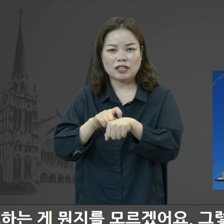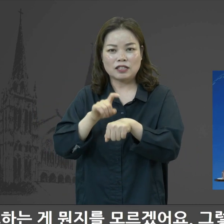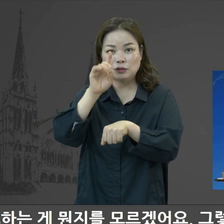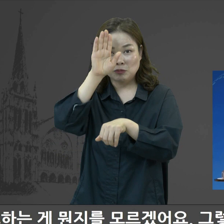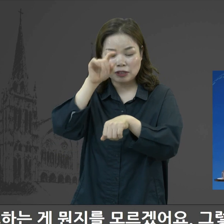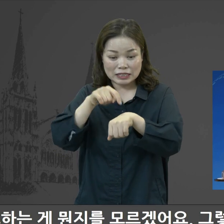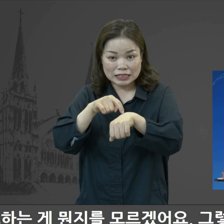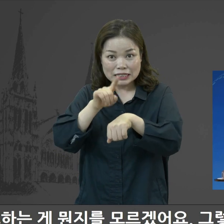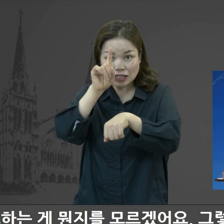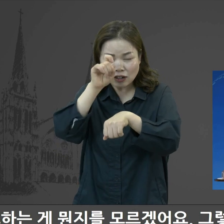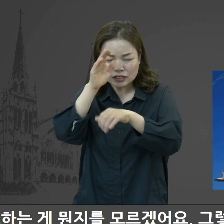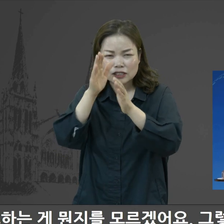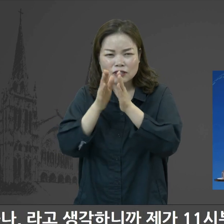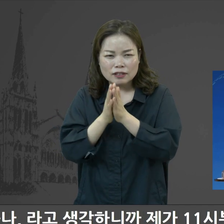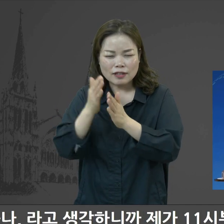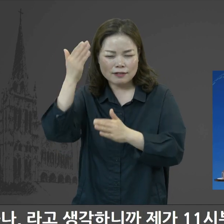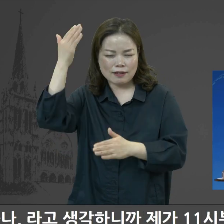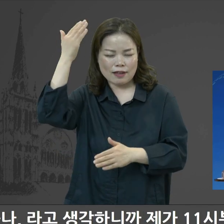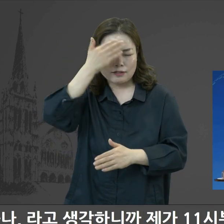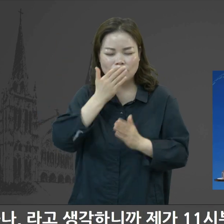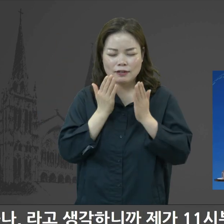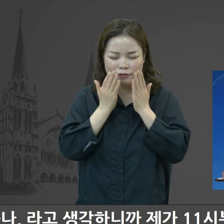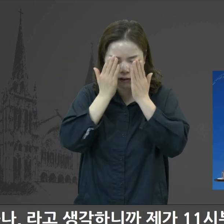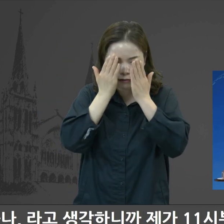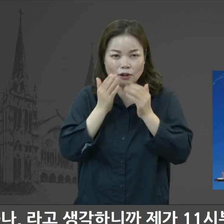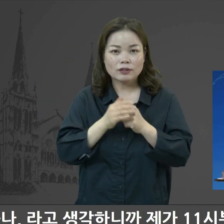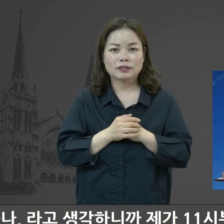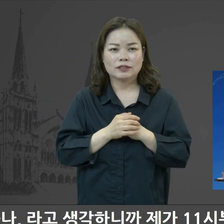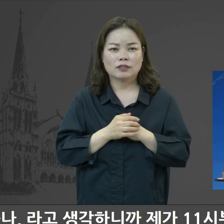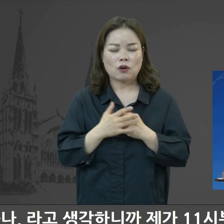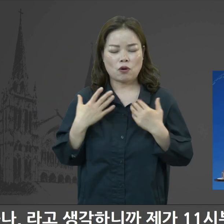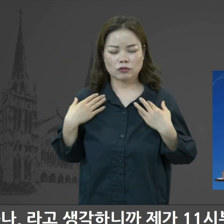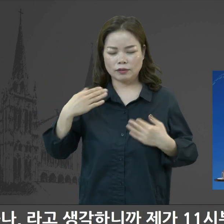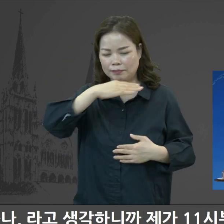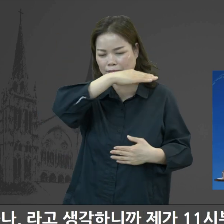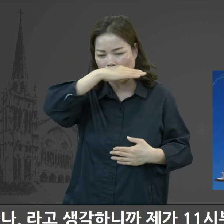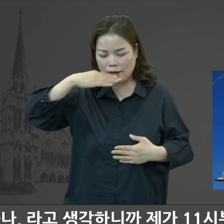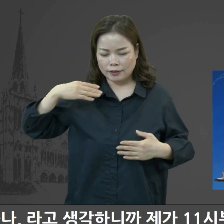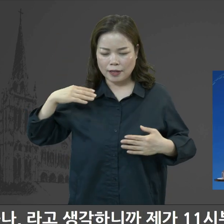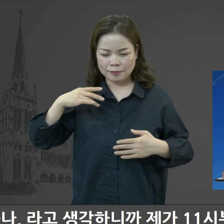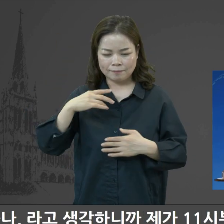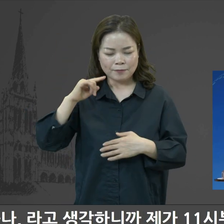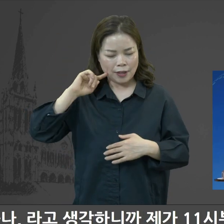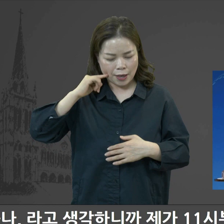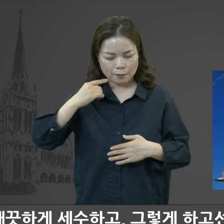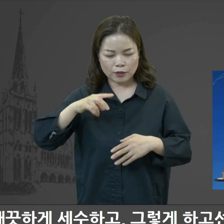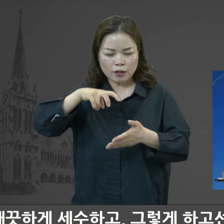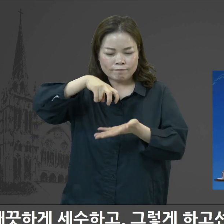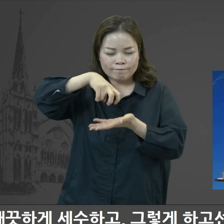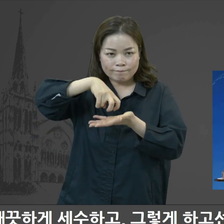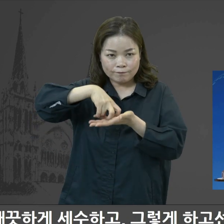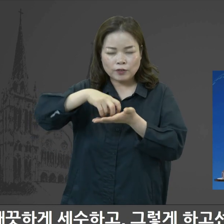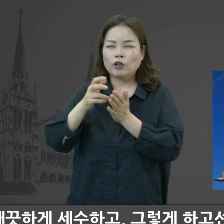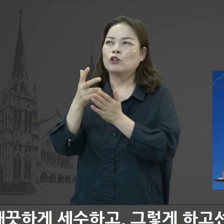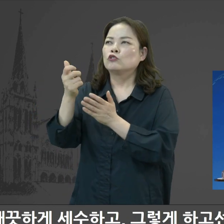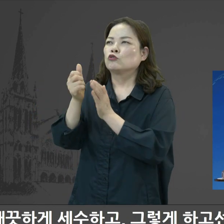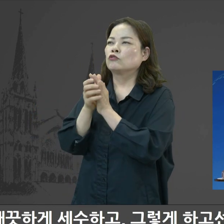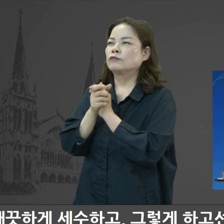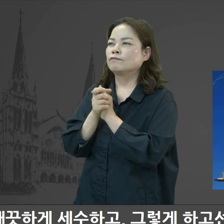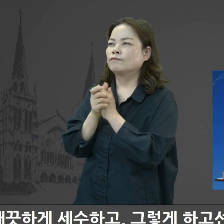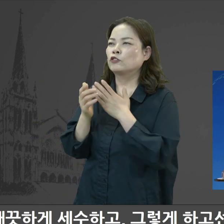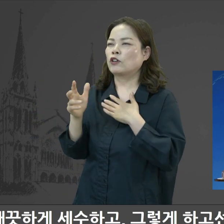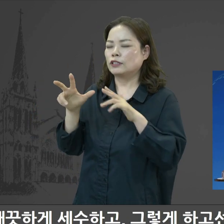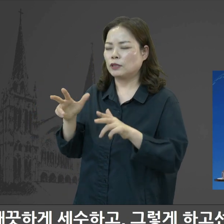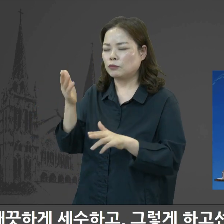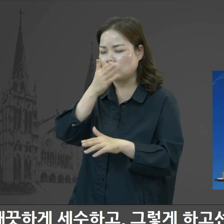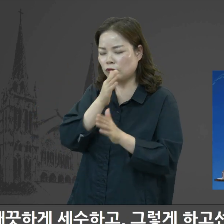하면 11시에 제가 깨끗하게 세수하고 그렇게 하고서 옷도 단정하게 입고 무릎 다 꿇고 앉아서, 주님 저